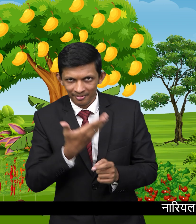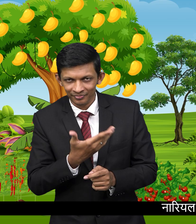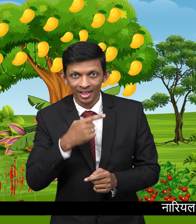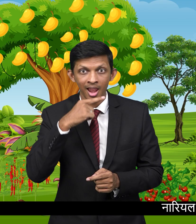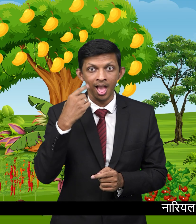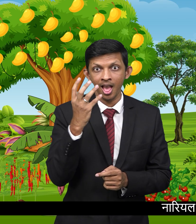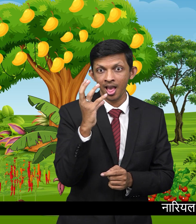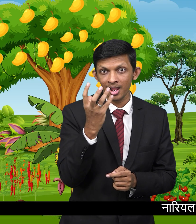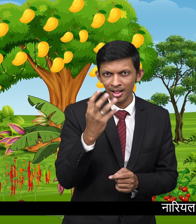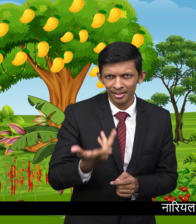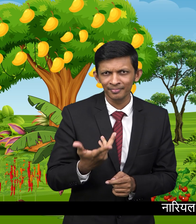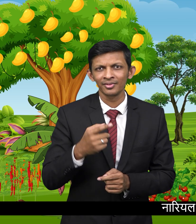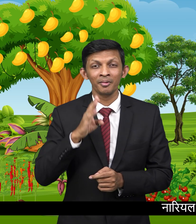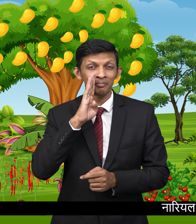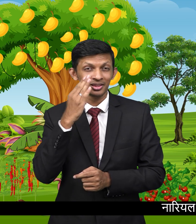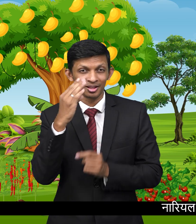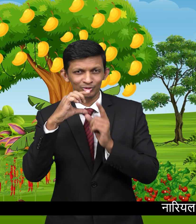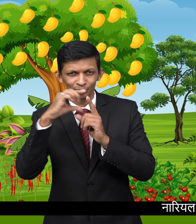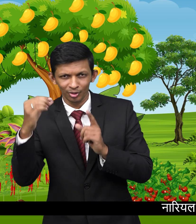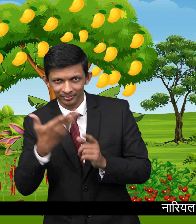नारियल और केले का है।